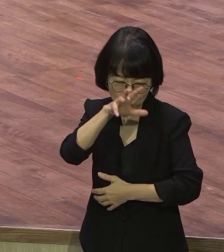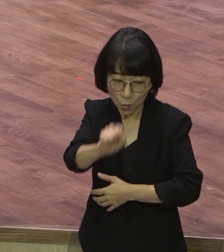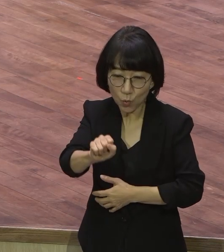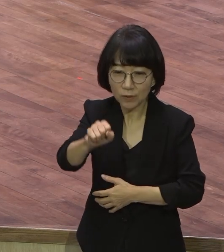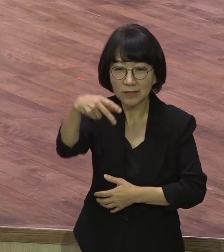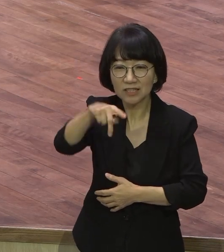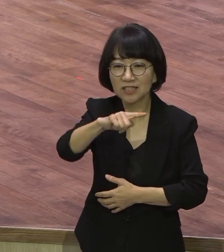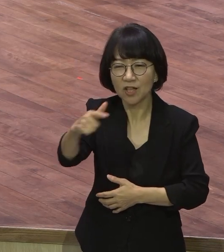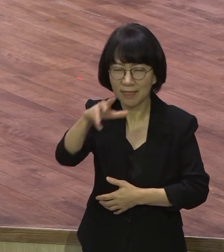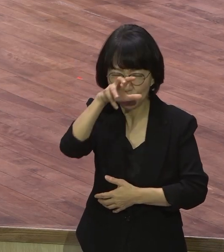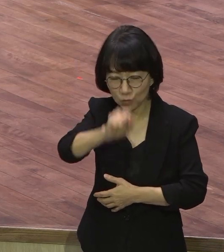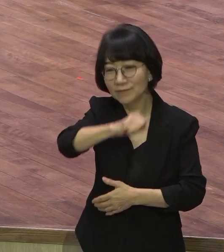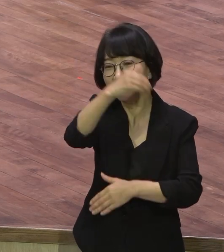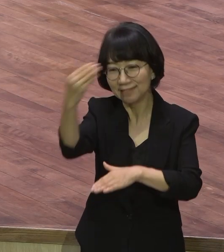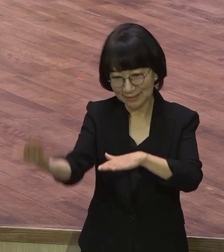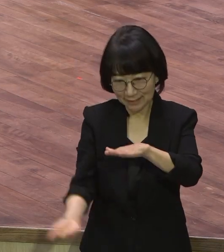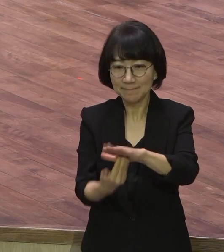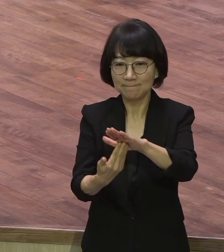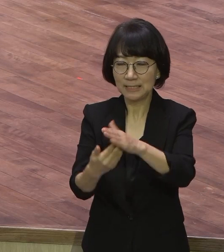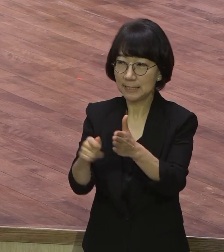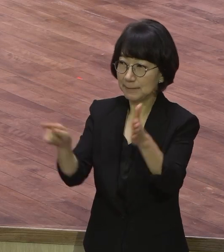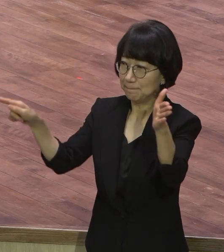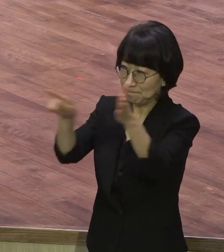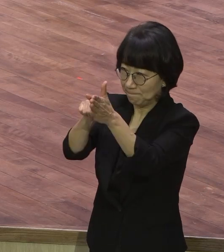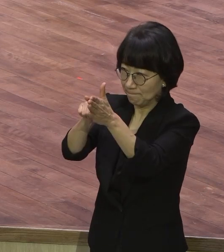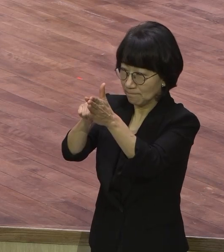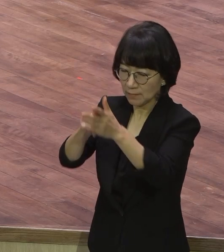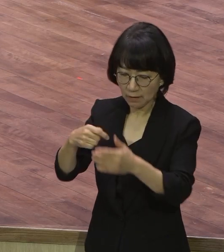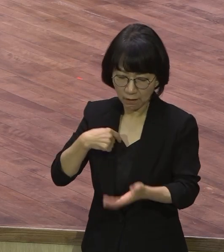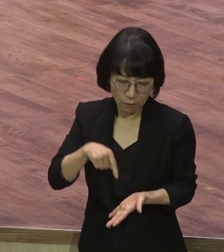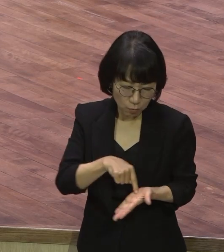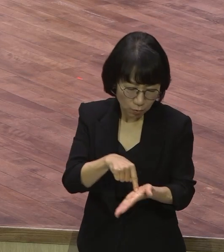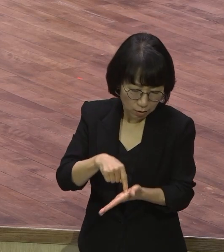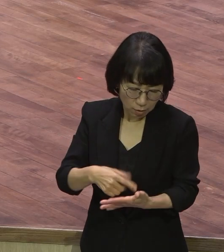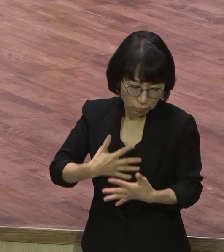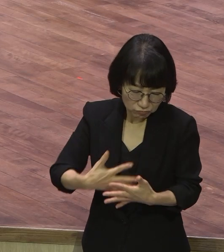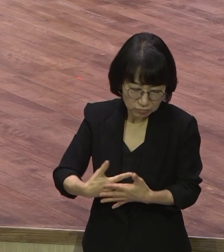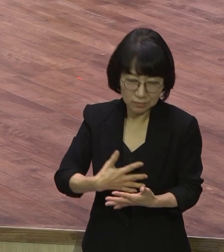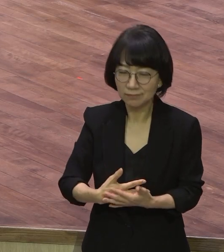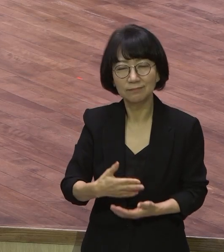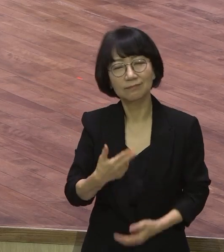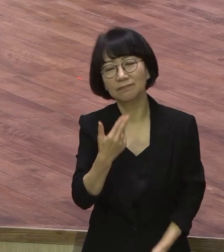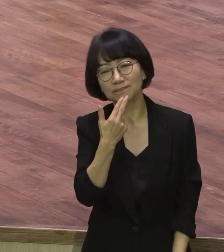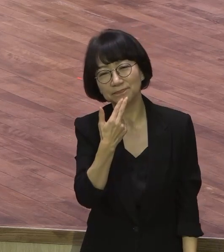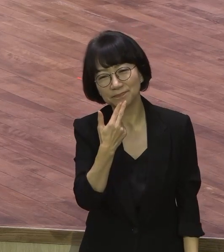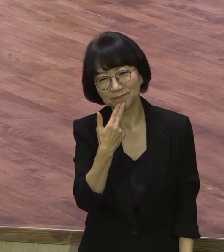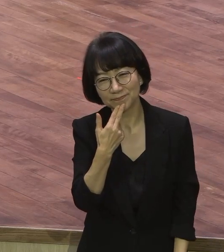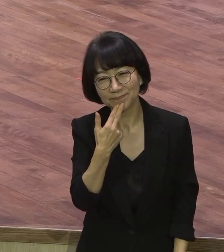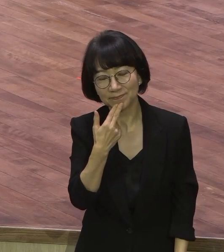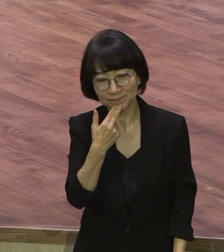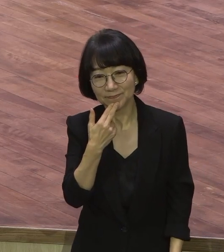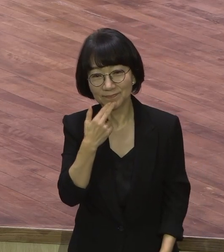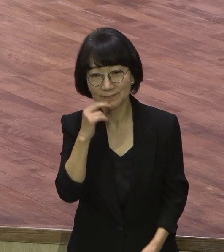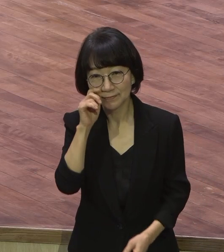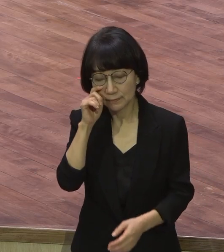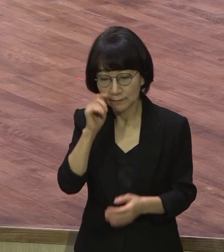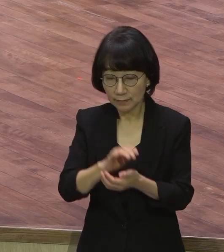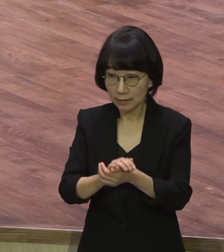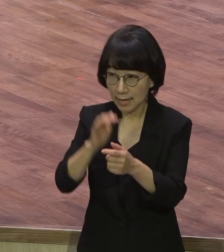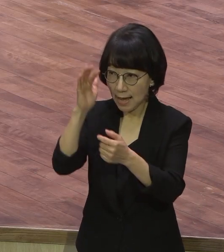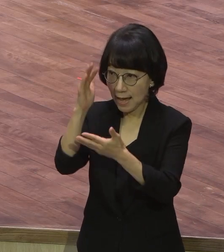믿음만 가지면 돼요. 절대 외롭고 불안하고 그런 거 없습니다. 이거 선택한 사람 말씀